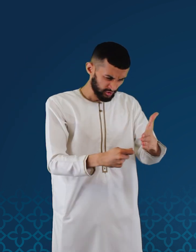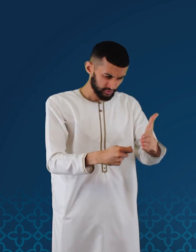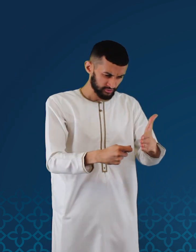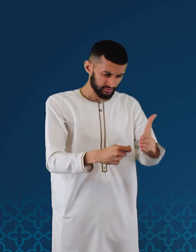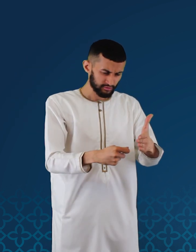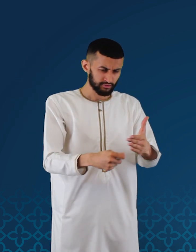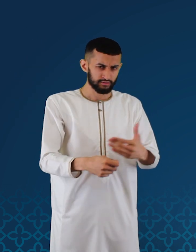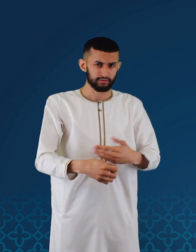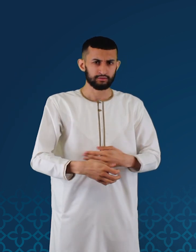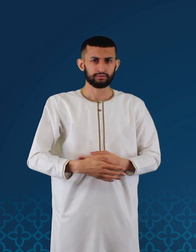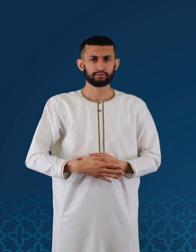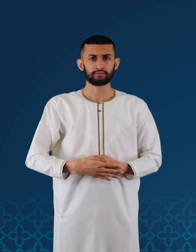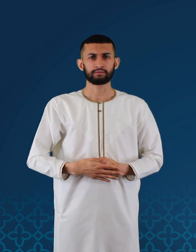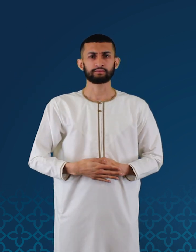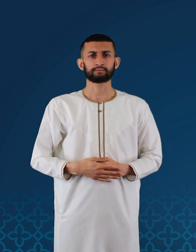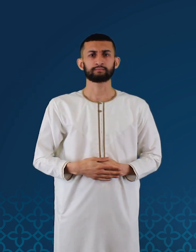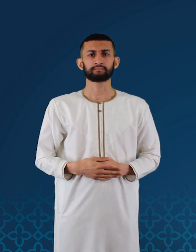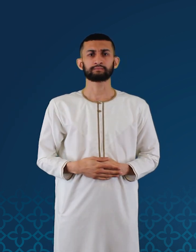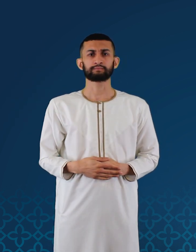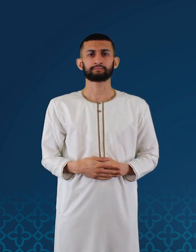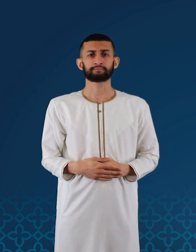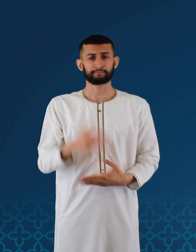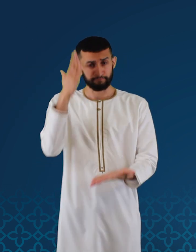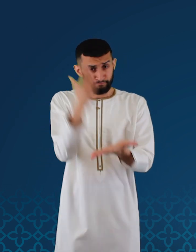عذاب إن ربك